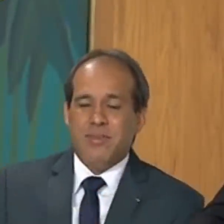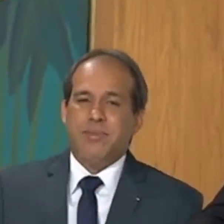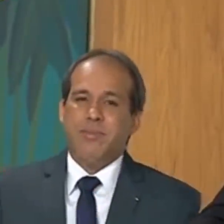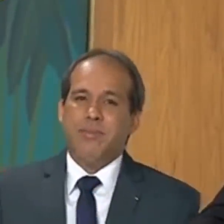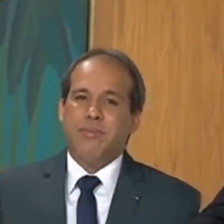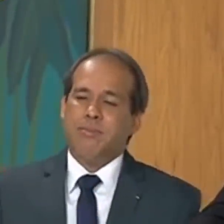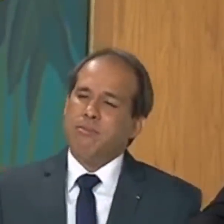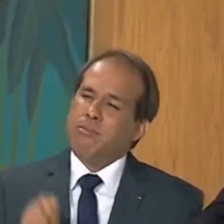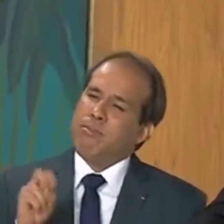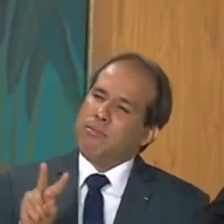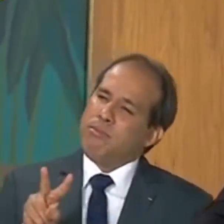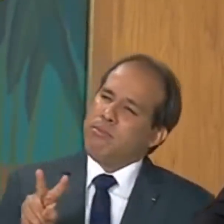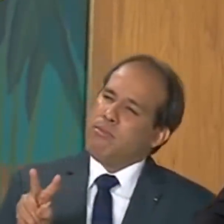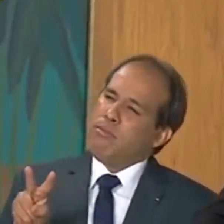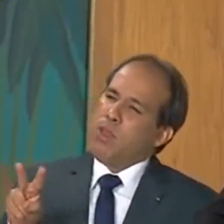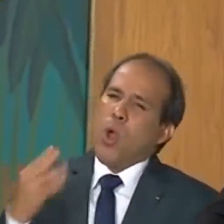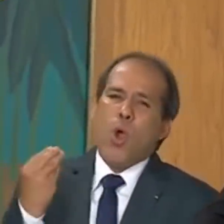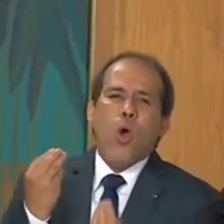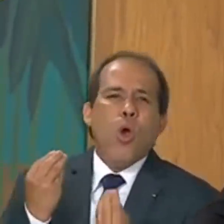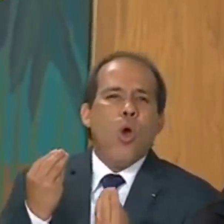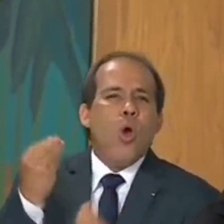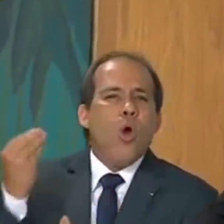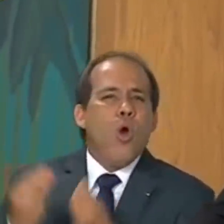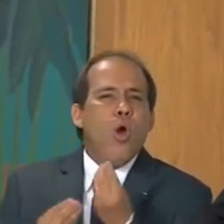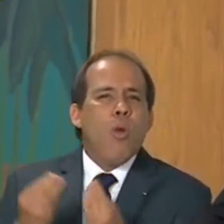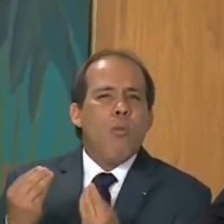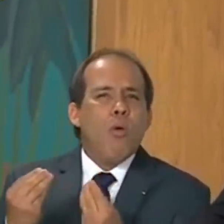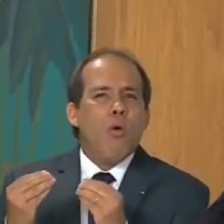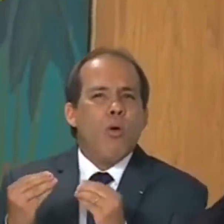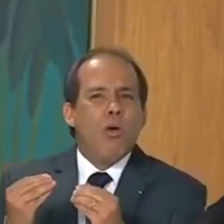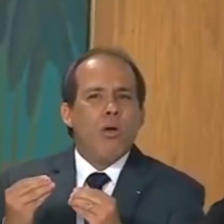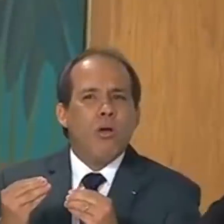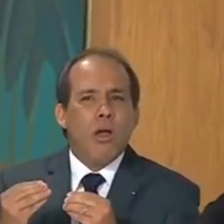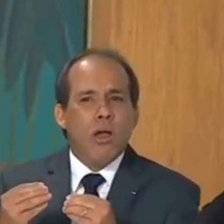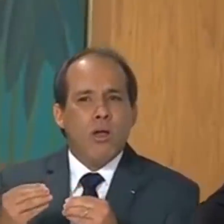vendo como funcionava a engrenagem do Brasil.